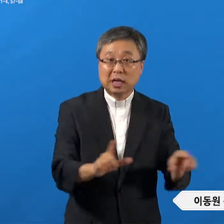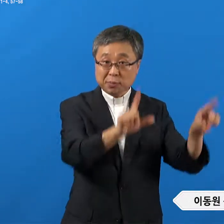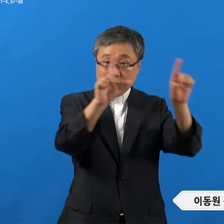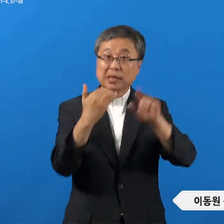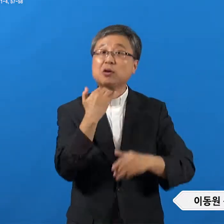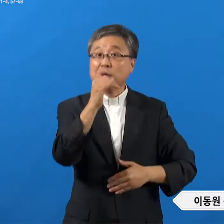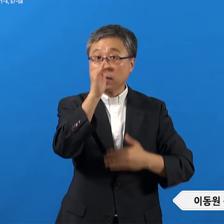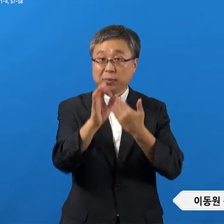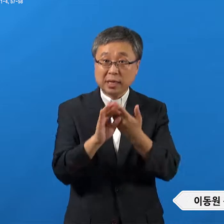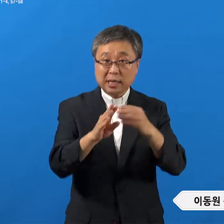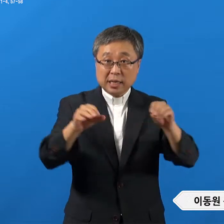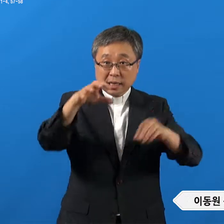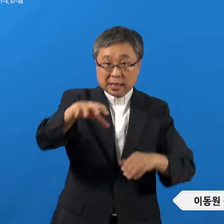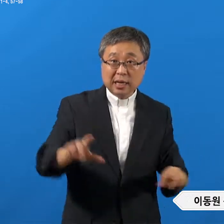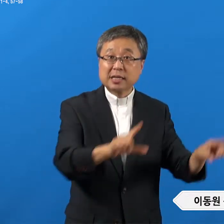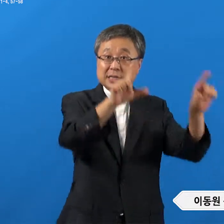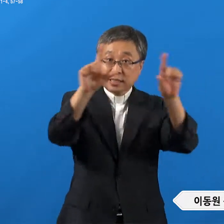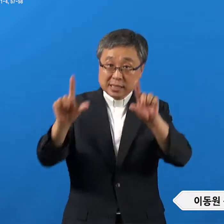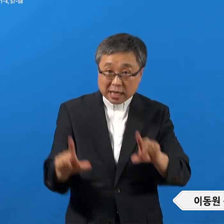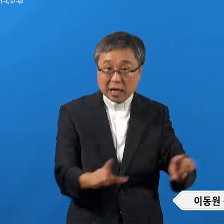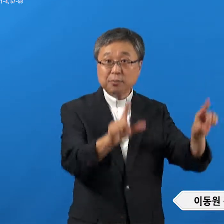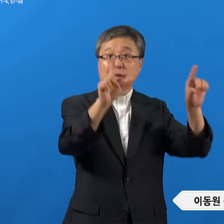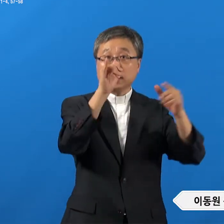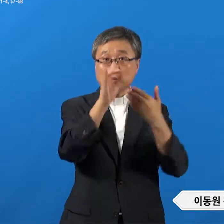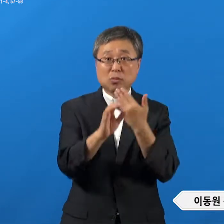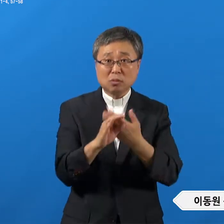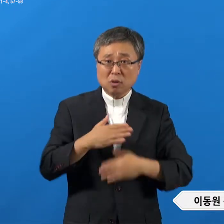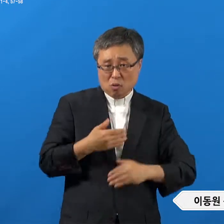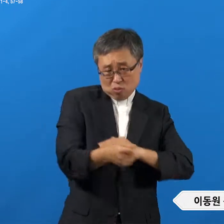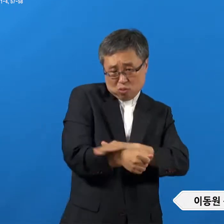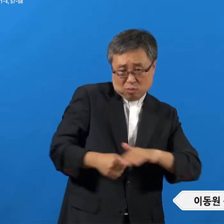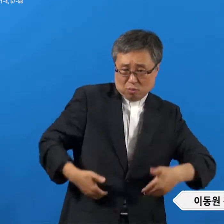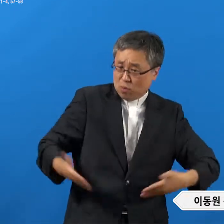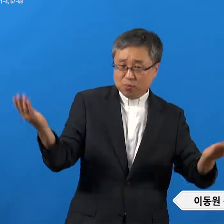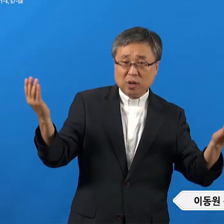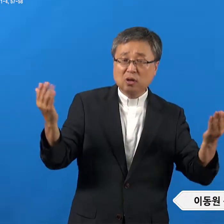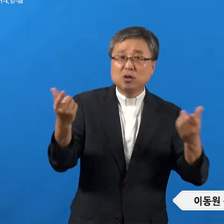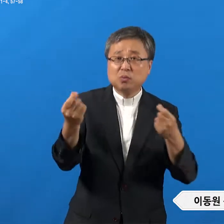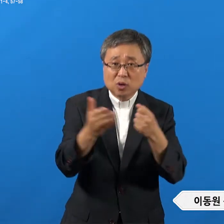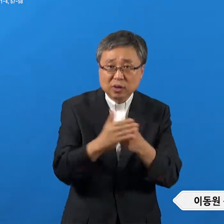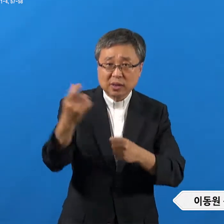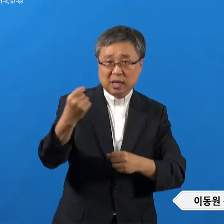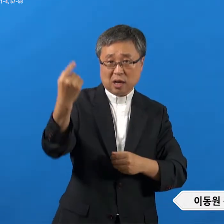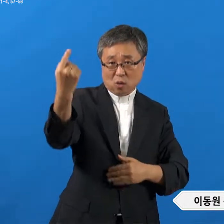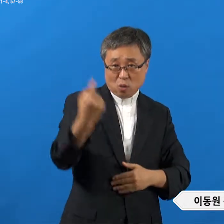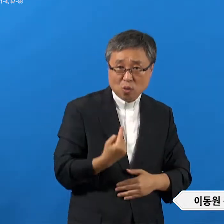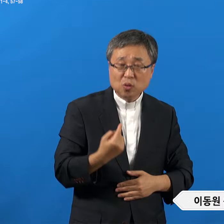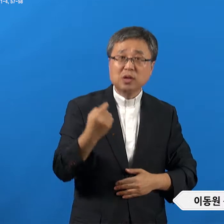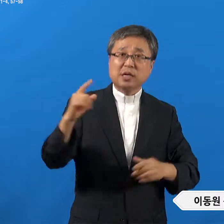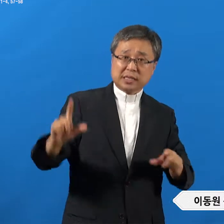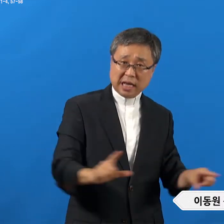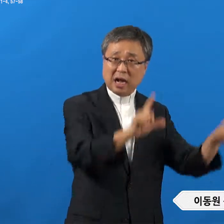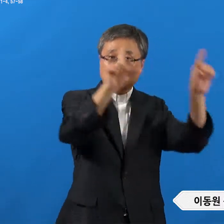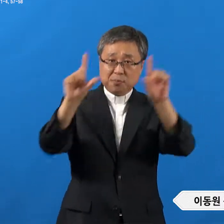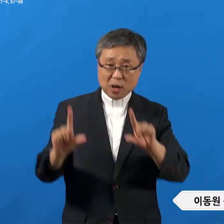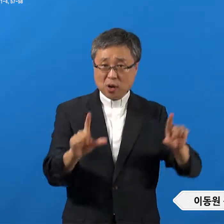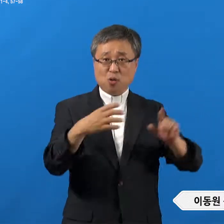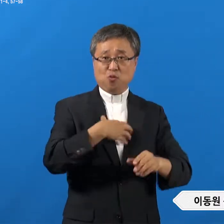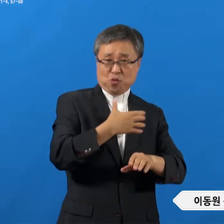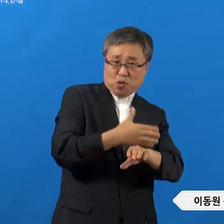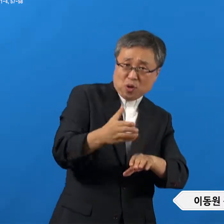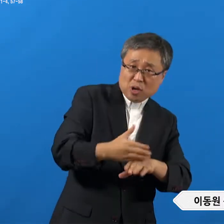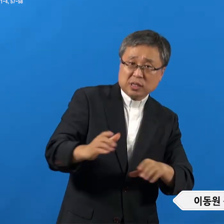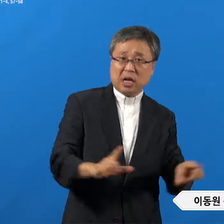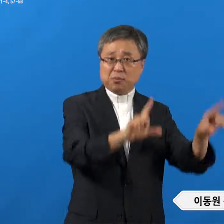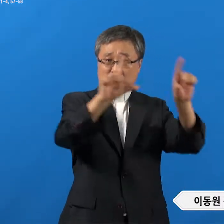땅의 삶 속에 우리는 움츠려들 필요가 없습니다. 그러므로 다가오는 삶의 파도, 삶의 위협, 그리고 삶의